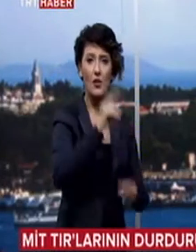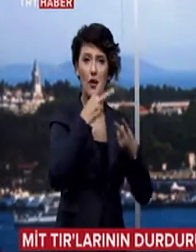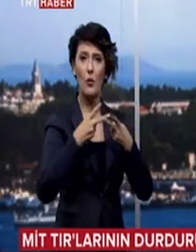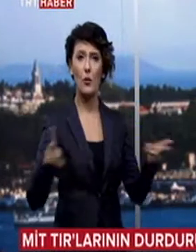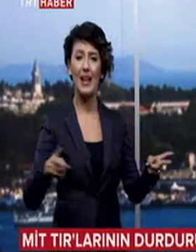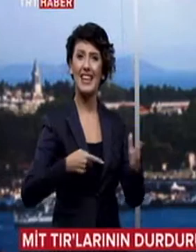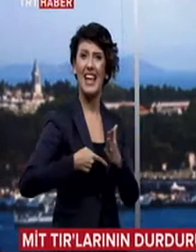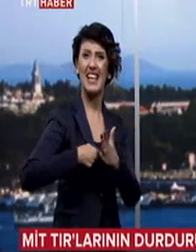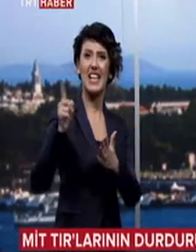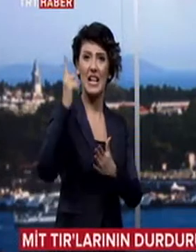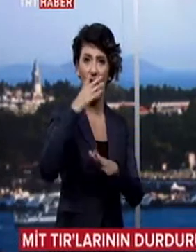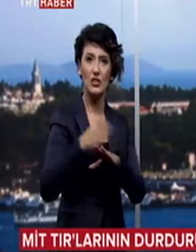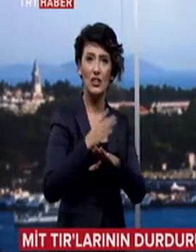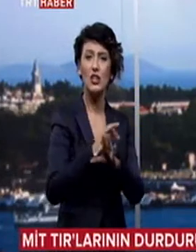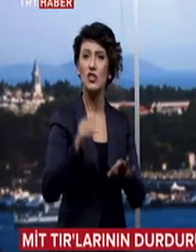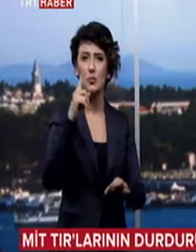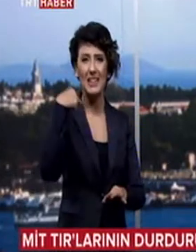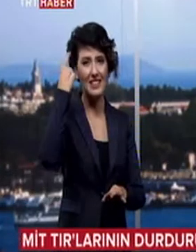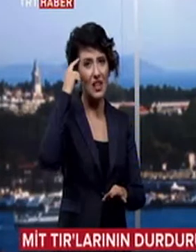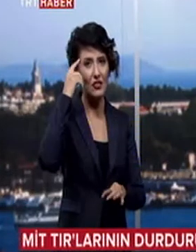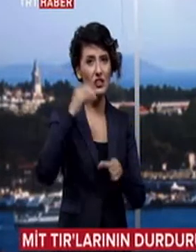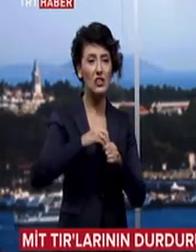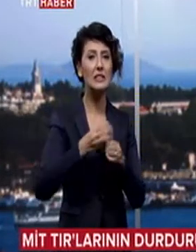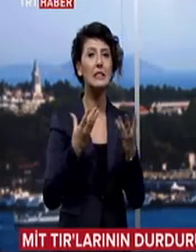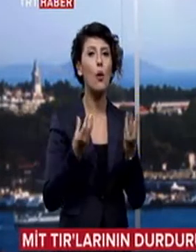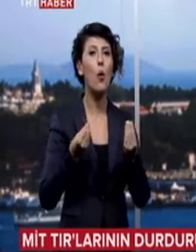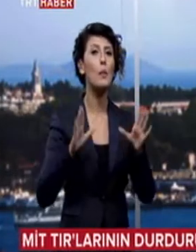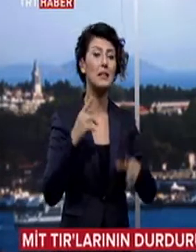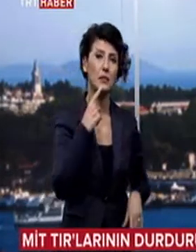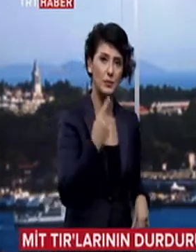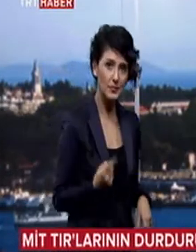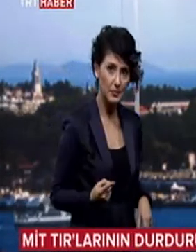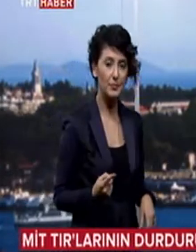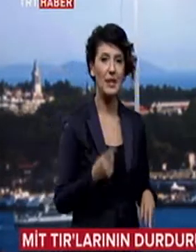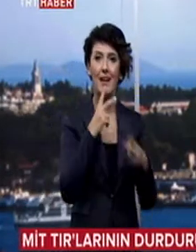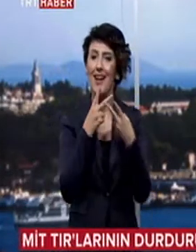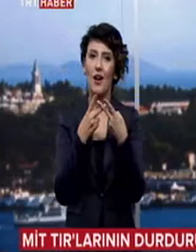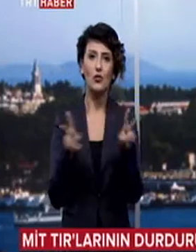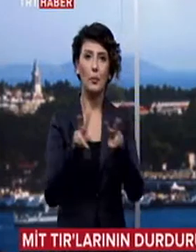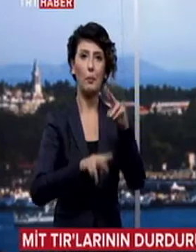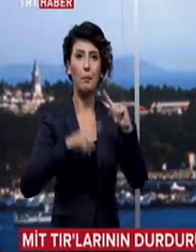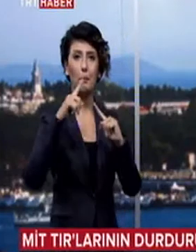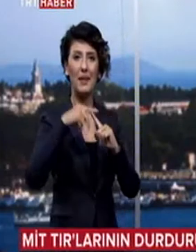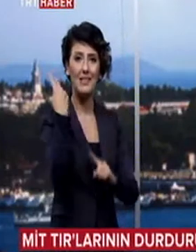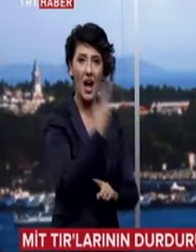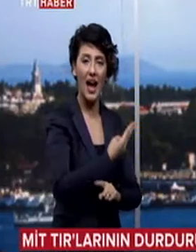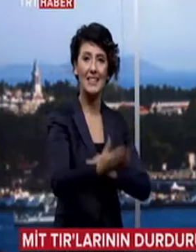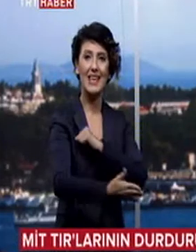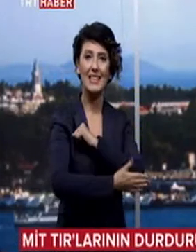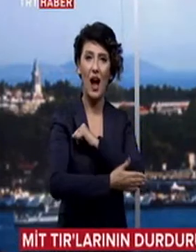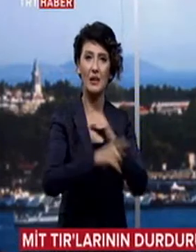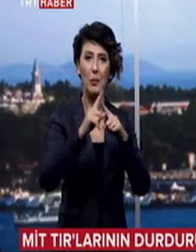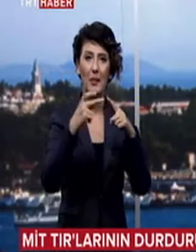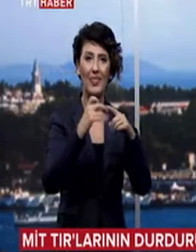kişi hak ve hürriyetlerini ihlal edecek hiçbir tavır içerisine girilmediğini belirtti. Açıklamada MİT'e